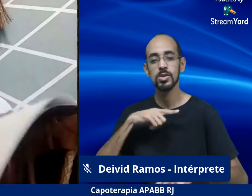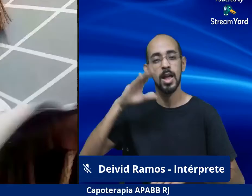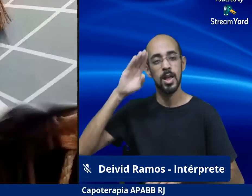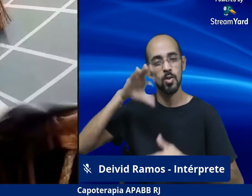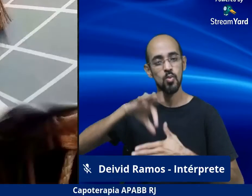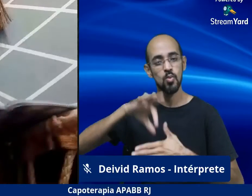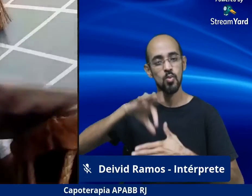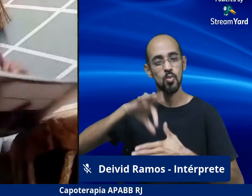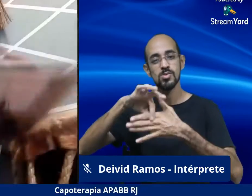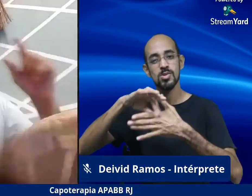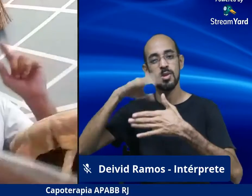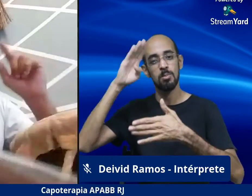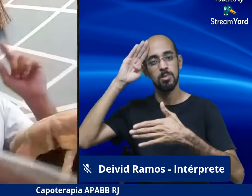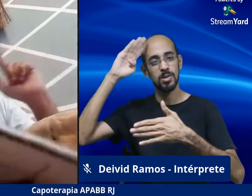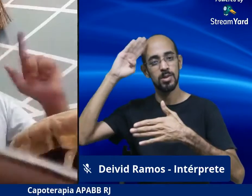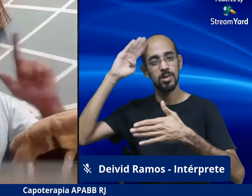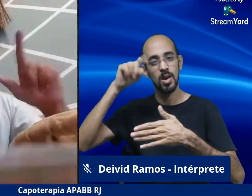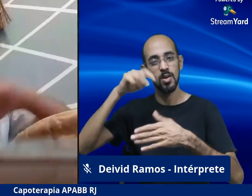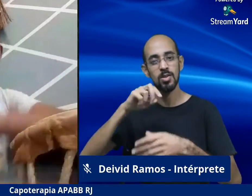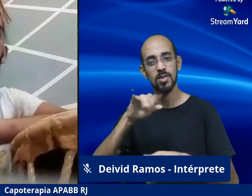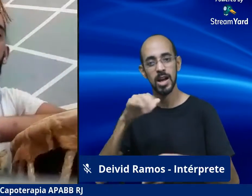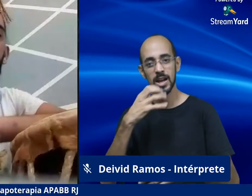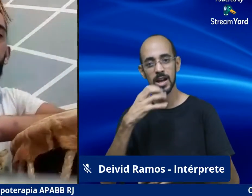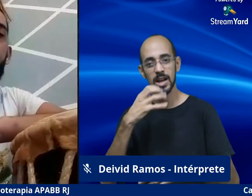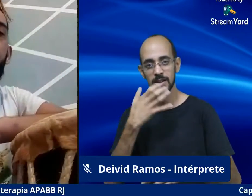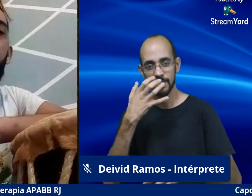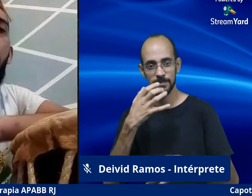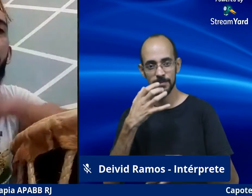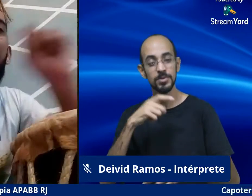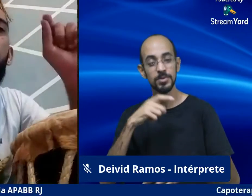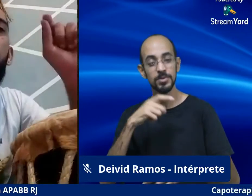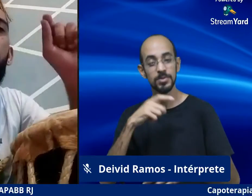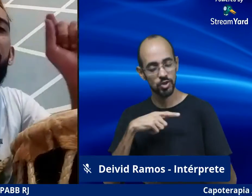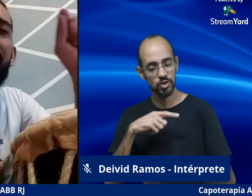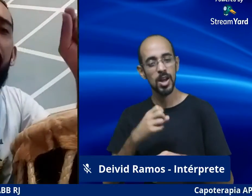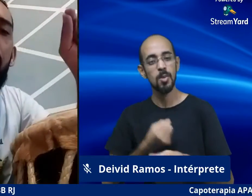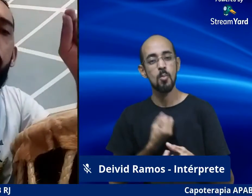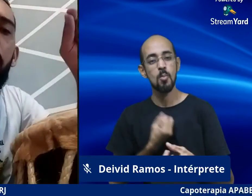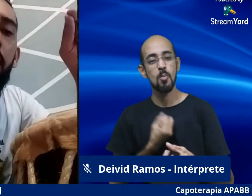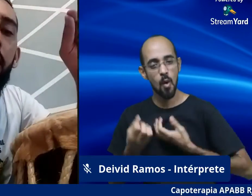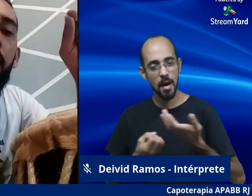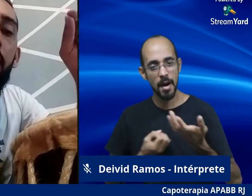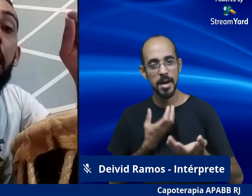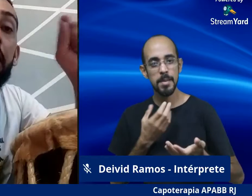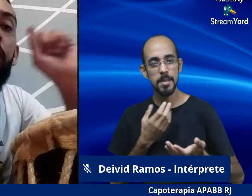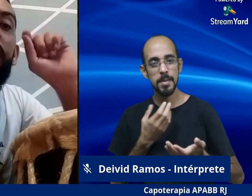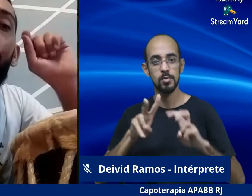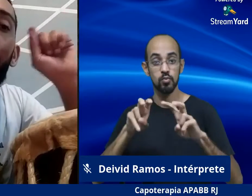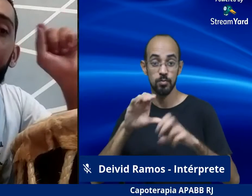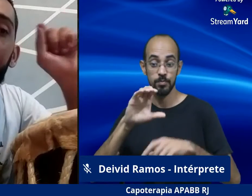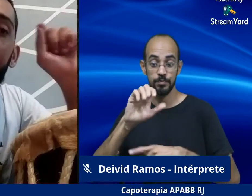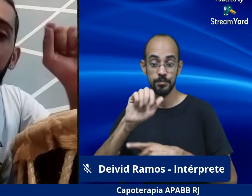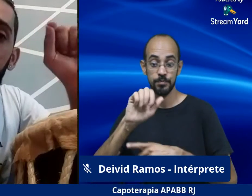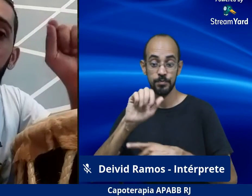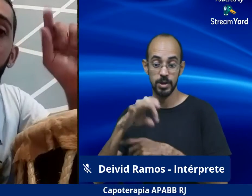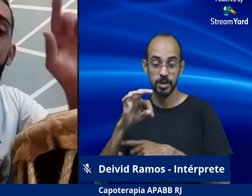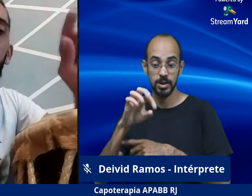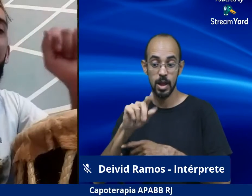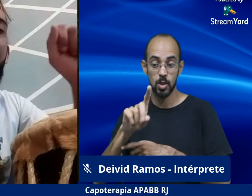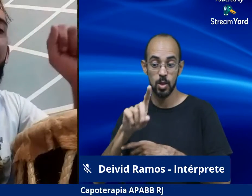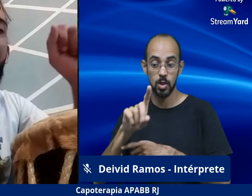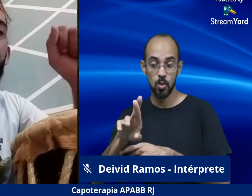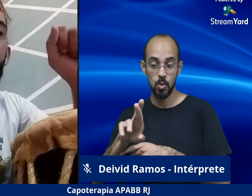também tem um poema aqui falando sobre o cantador. Para conhecer a capoeira, não se contente